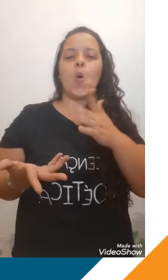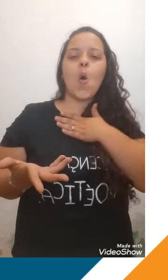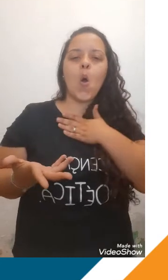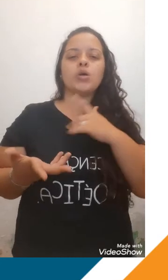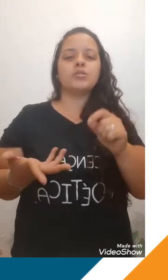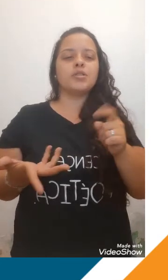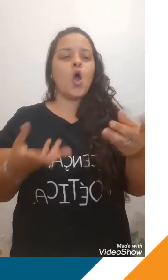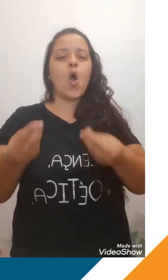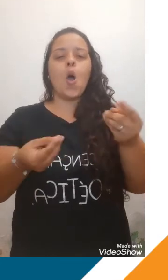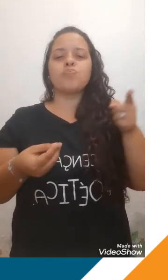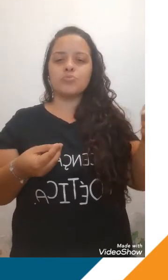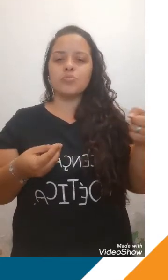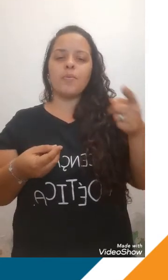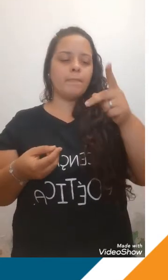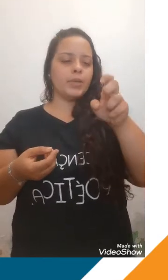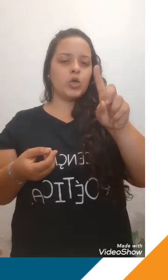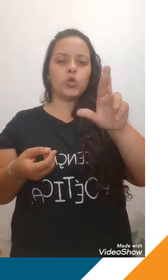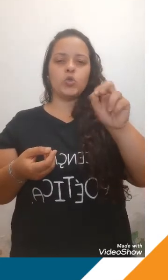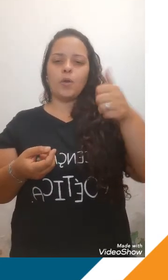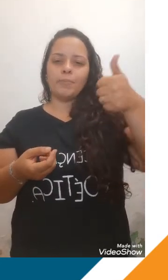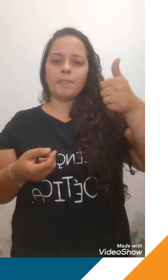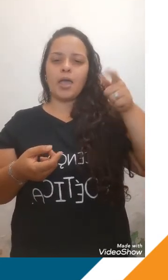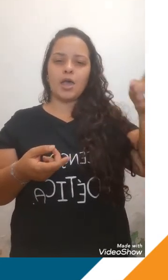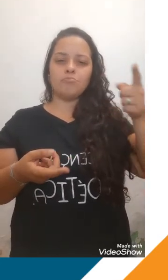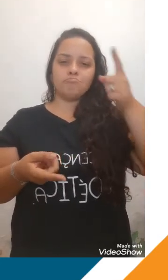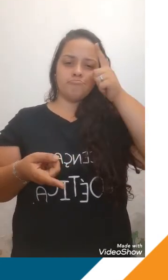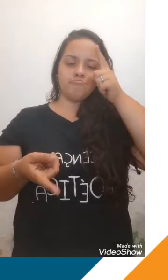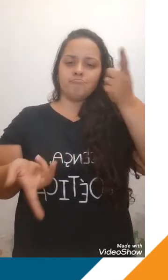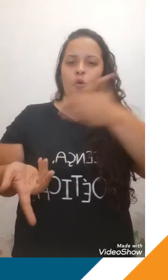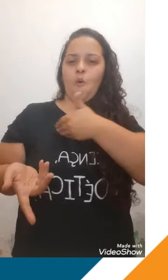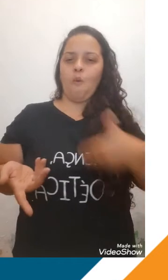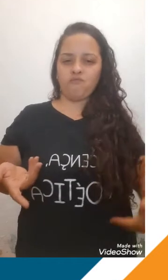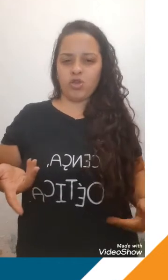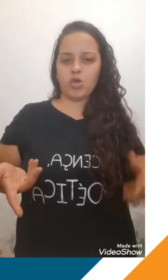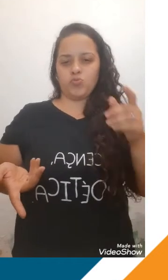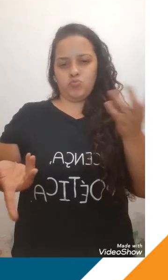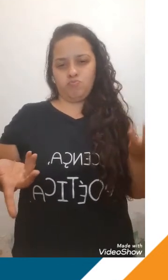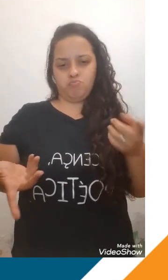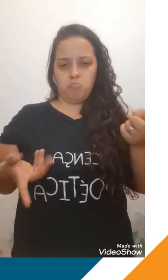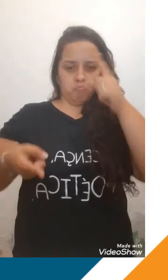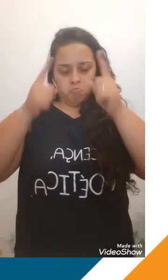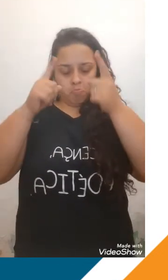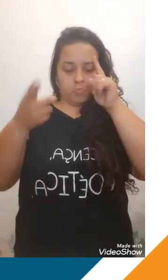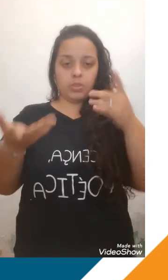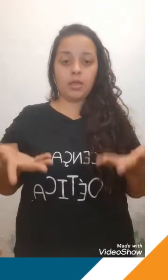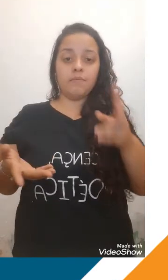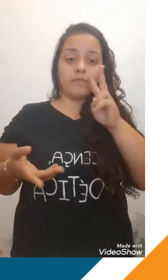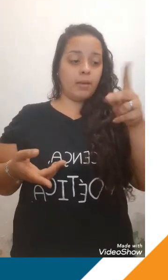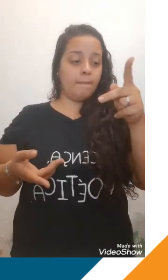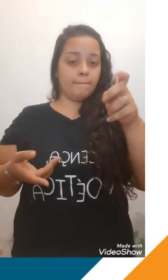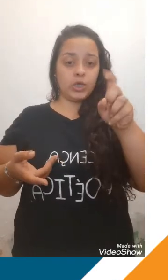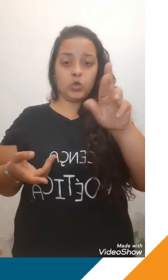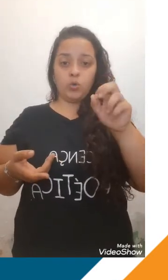insatisfeitos com a forma como Pedro I conduzia o seu reinado. Lembrando que você já viu também que o governo